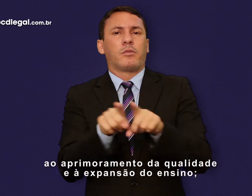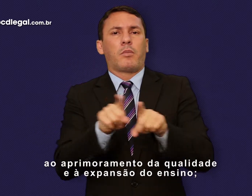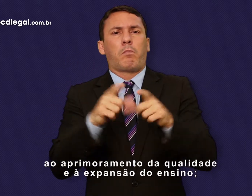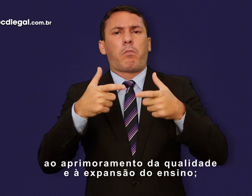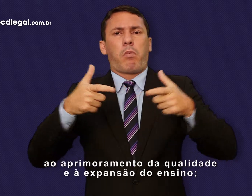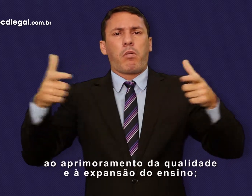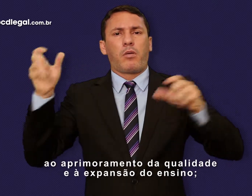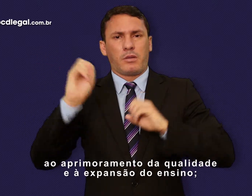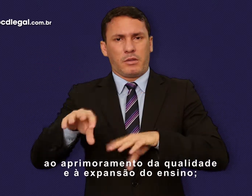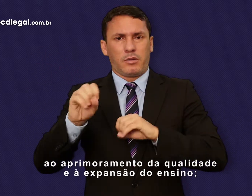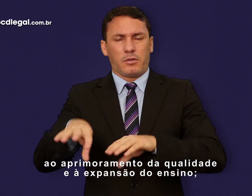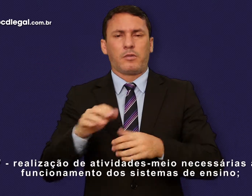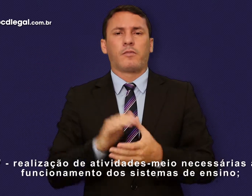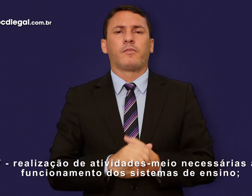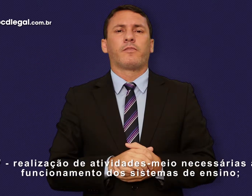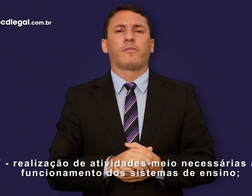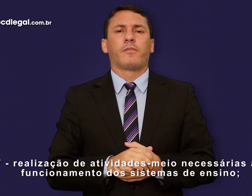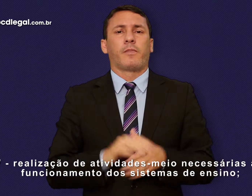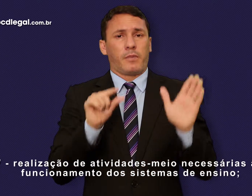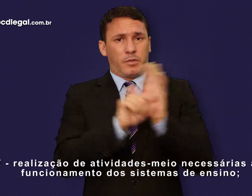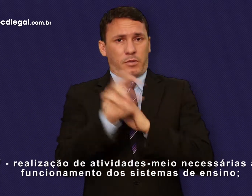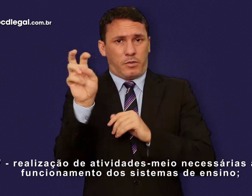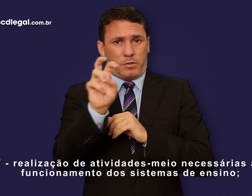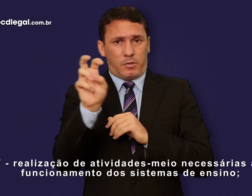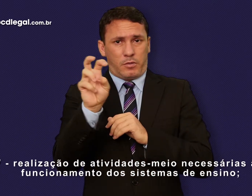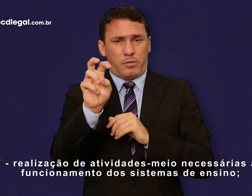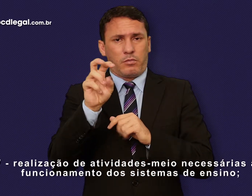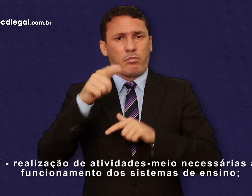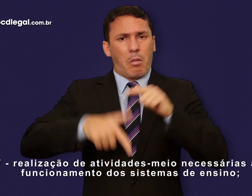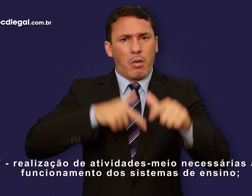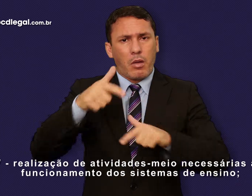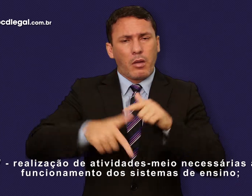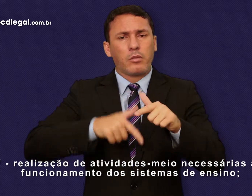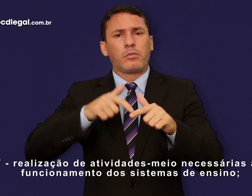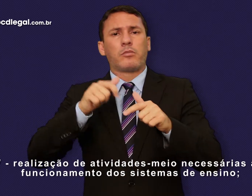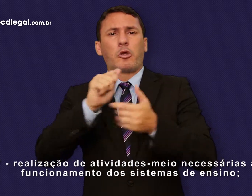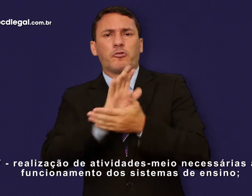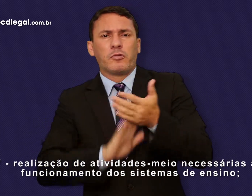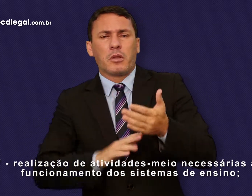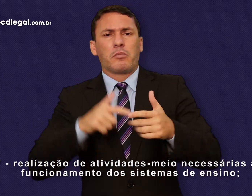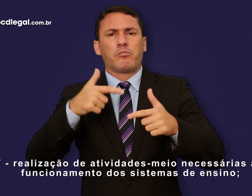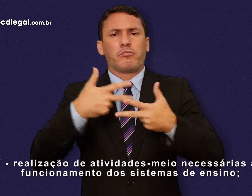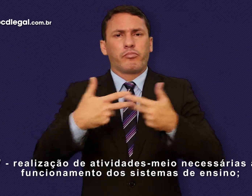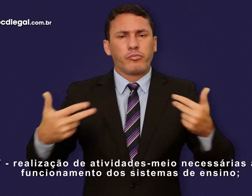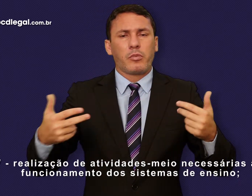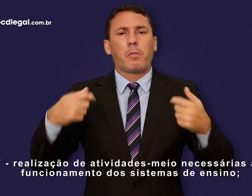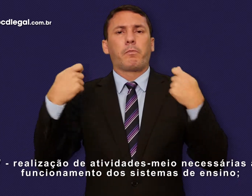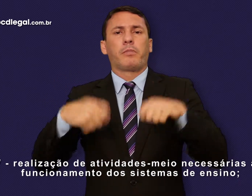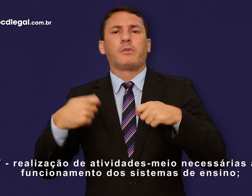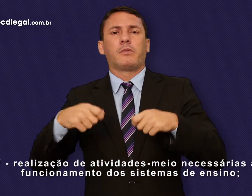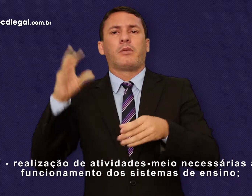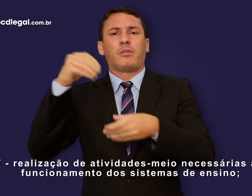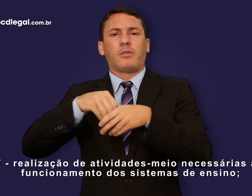à expansão do ensino. Inciso 5. Realização de atividades meio necessárias ao funcionamento dos sistemas de